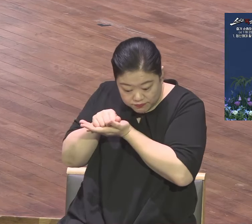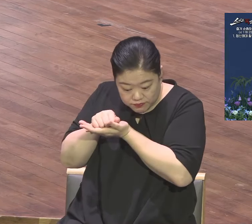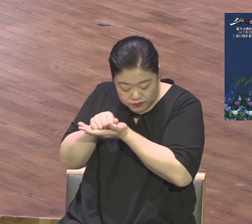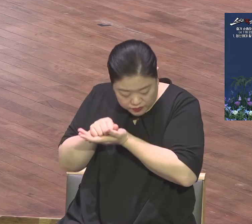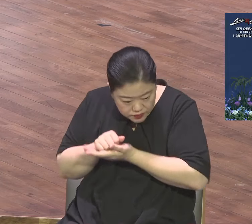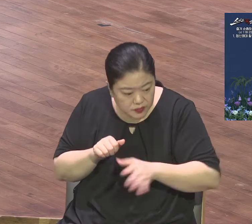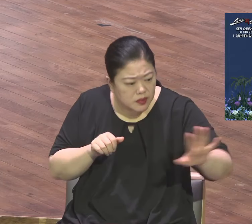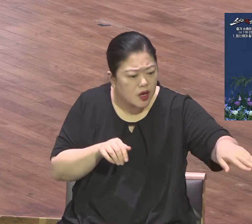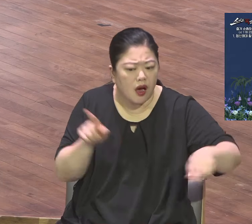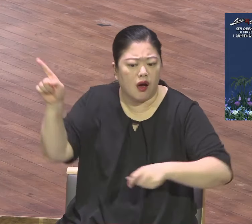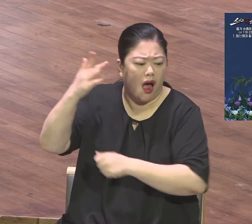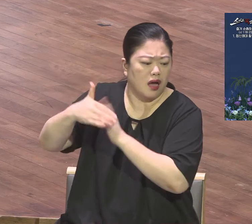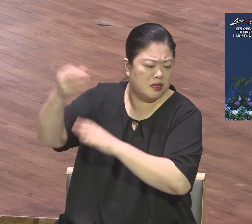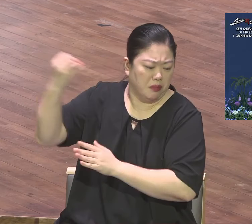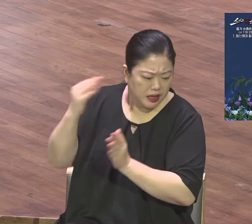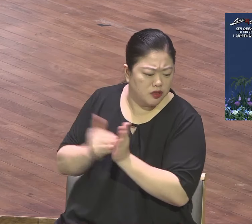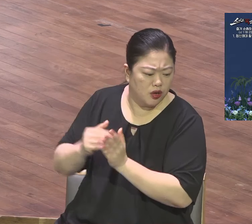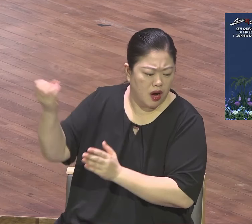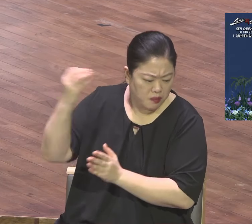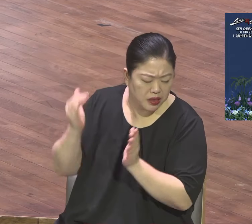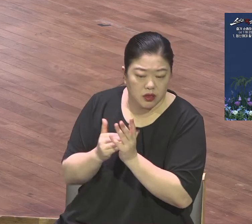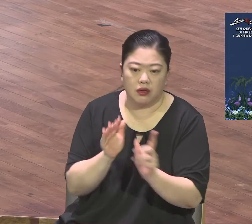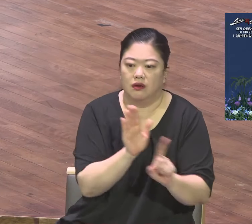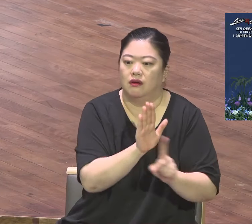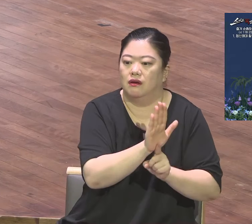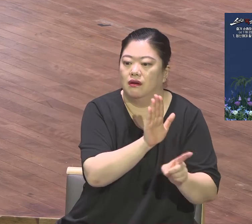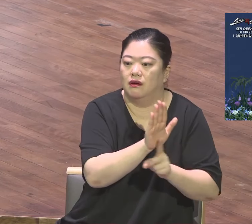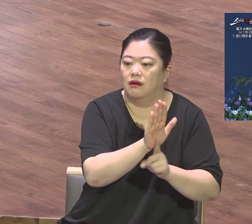경고하는 것이 사명이었어요. 경고.